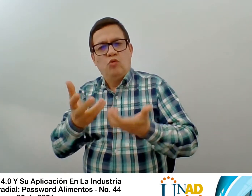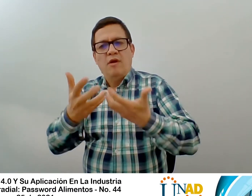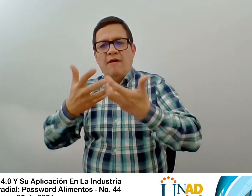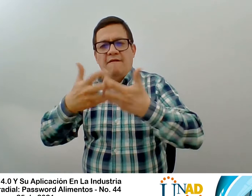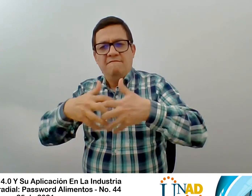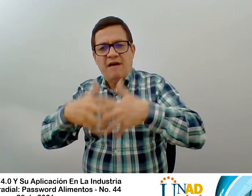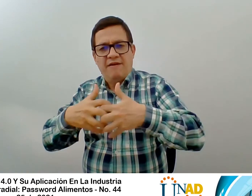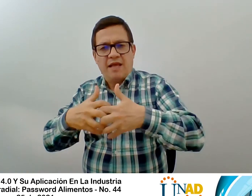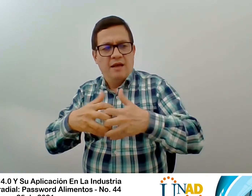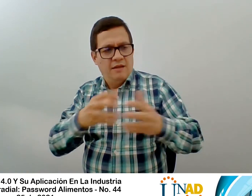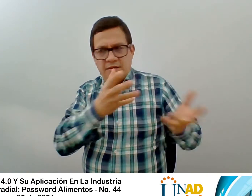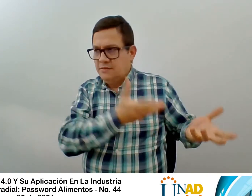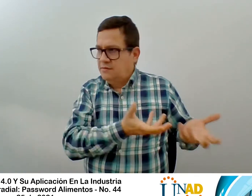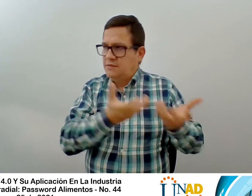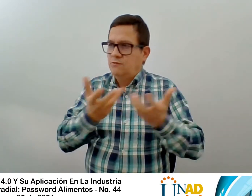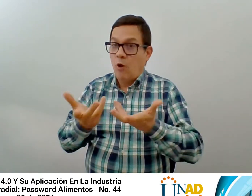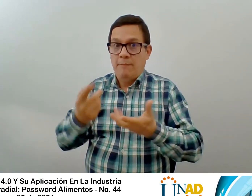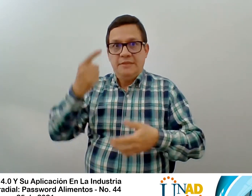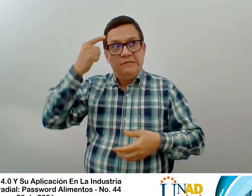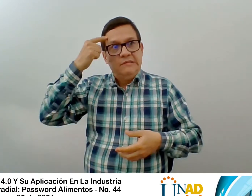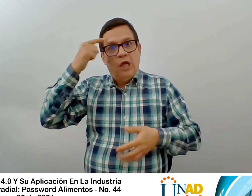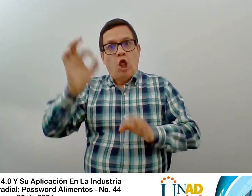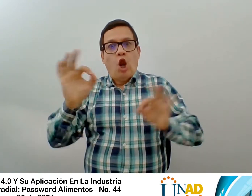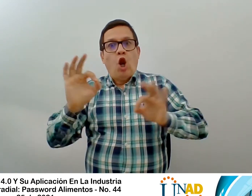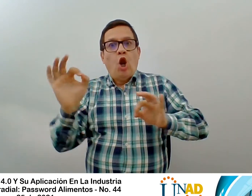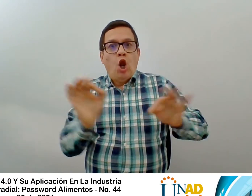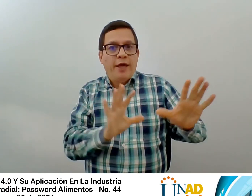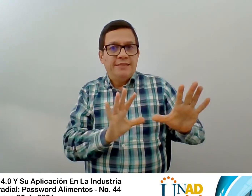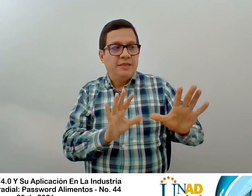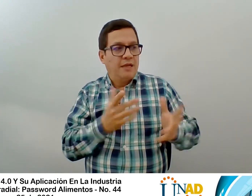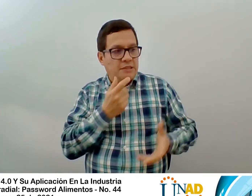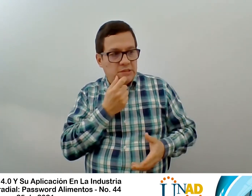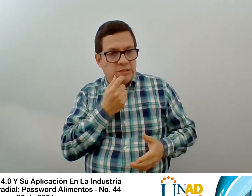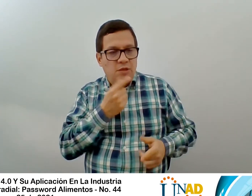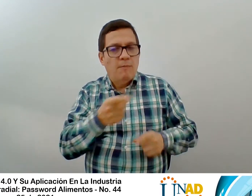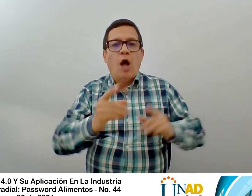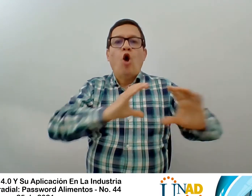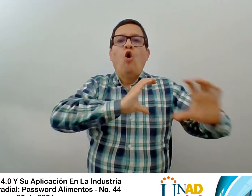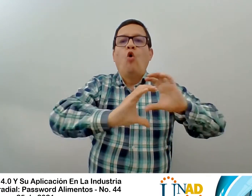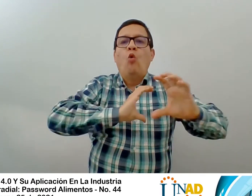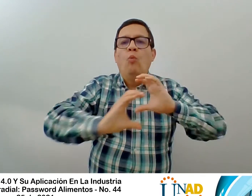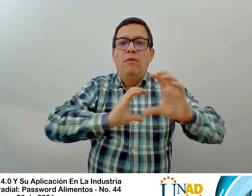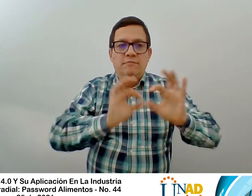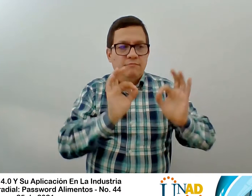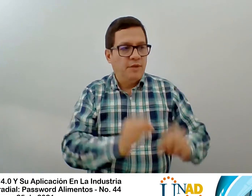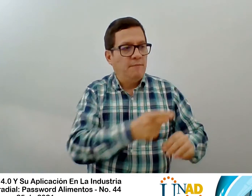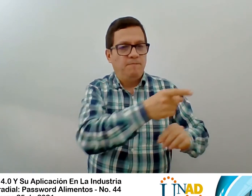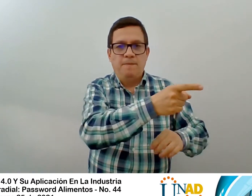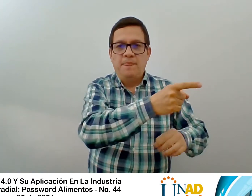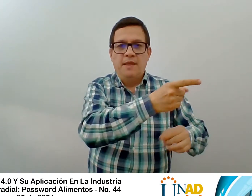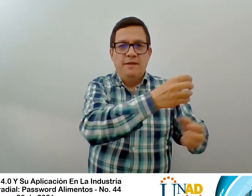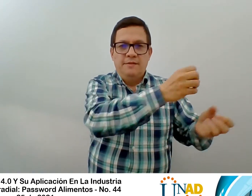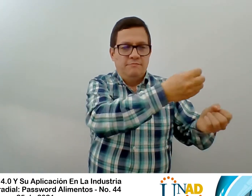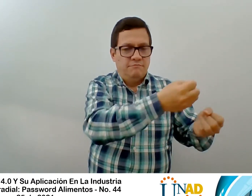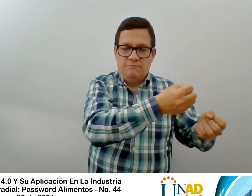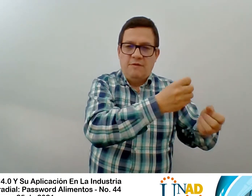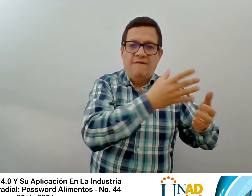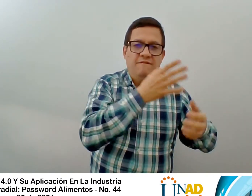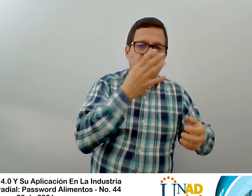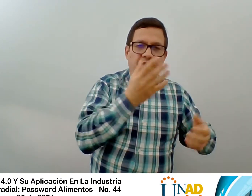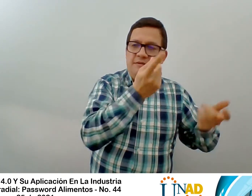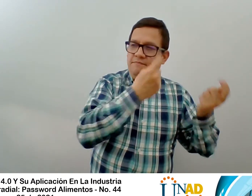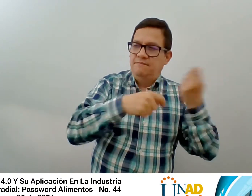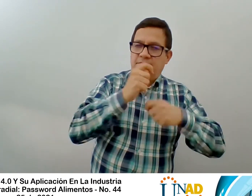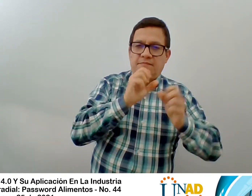un sistema automatizado de logística y este generaría una eficiencia mayor en la comunicación entre